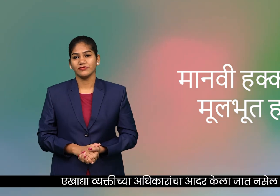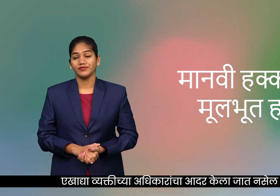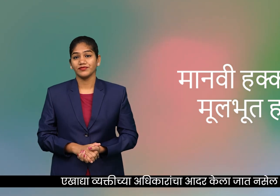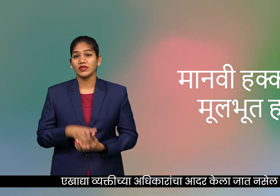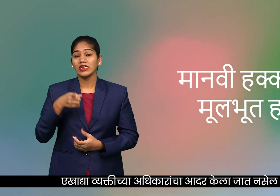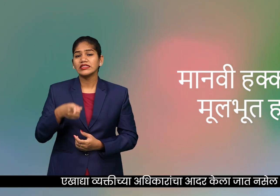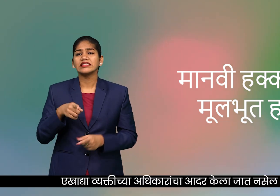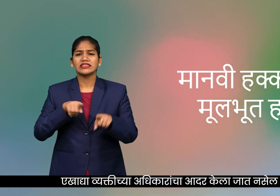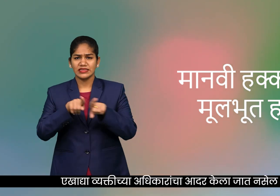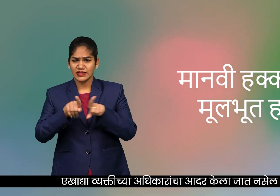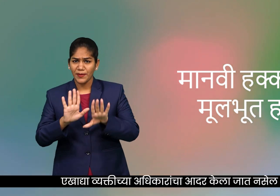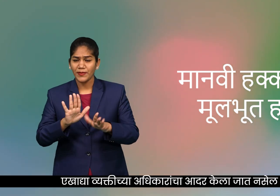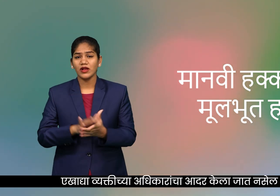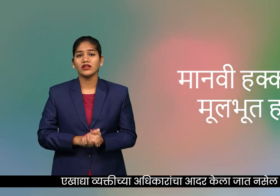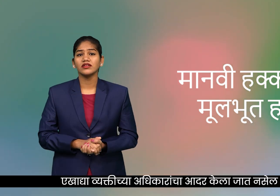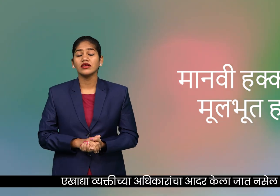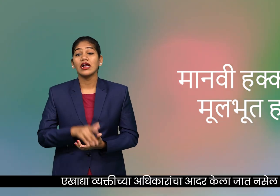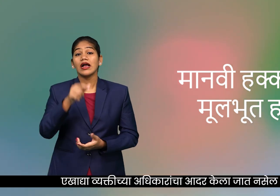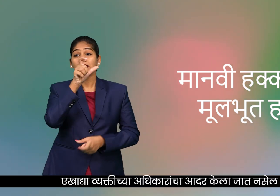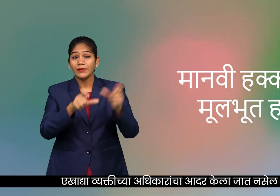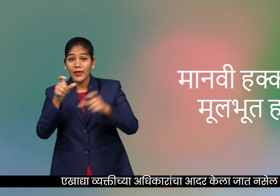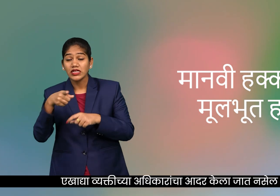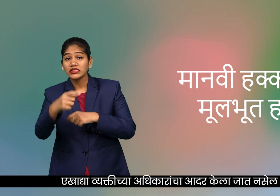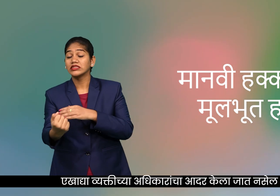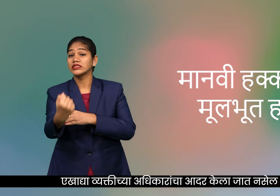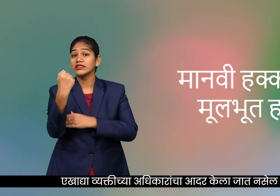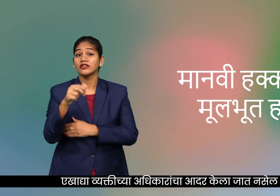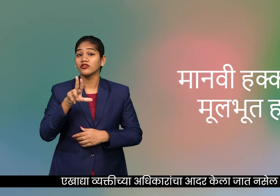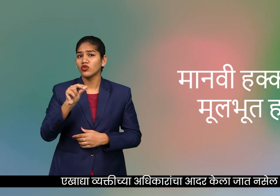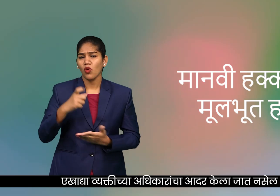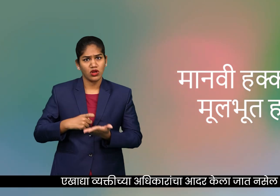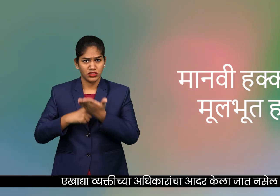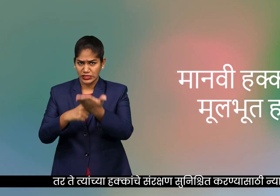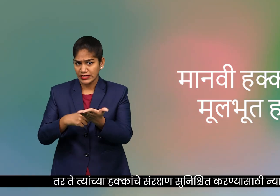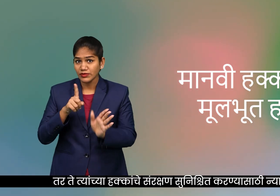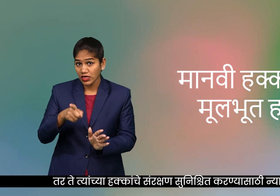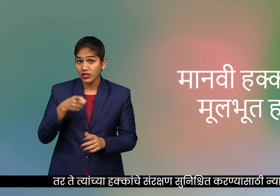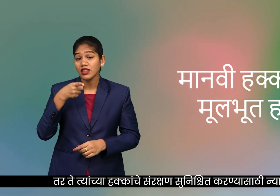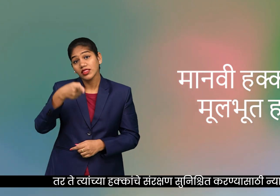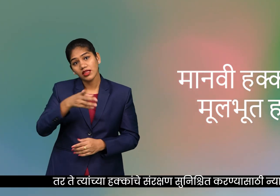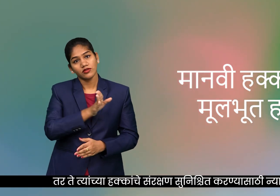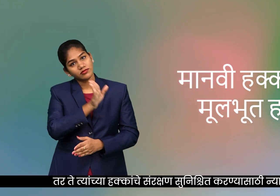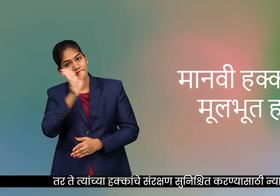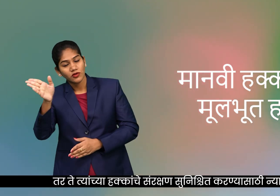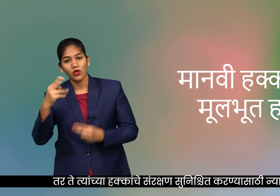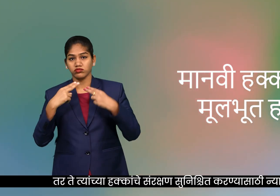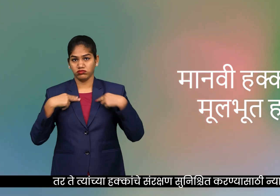एखाद्या व्यक्तीच्या अधिकारांचा आदर केला जात नसेल, तर ते त्याच्या हक्कांचे